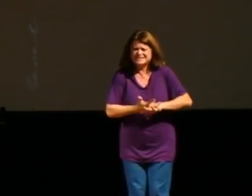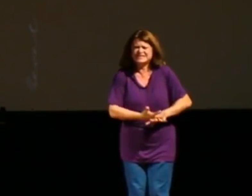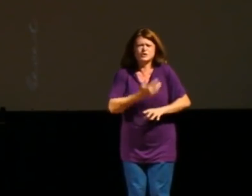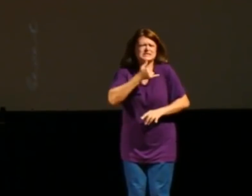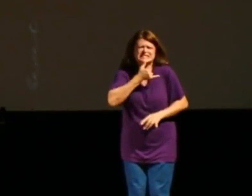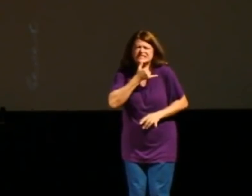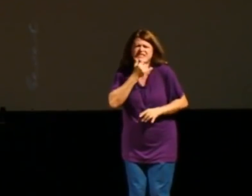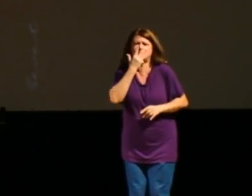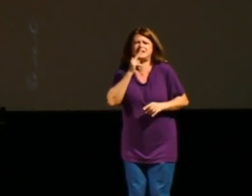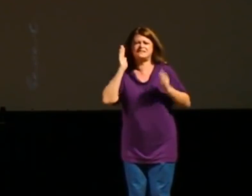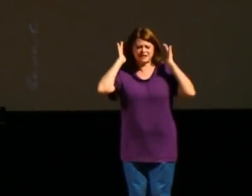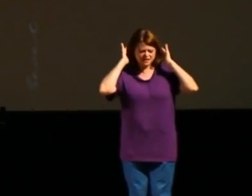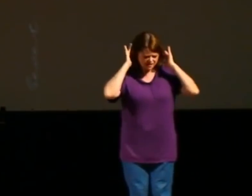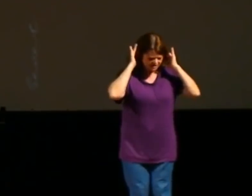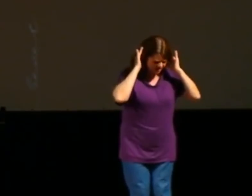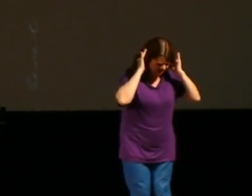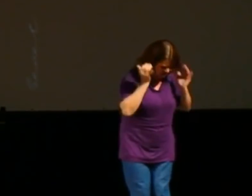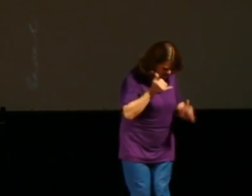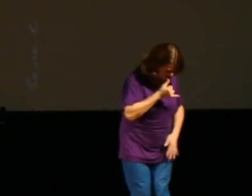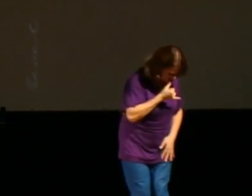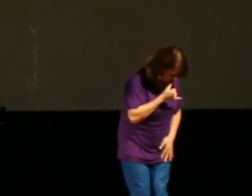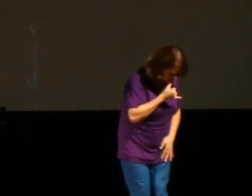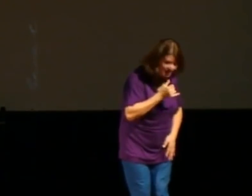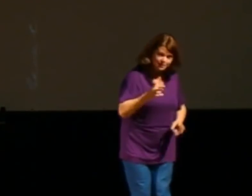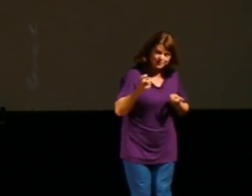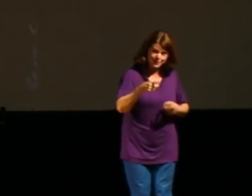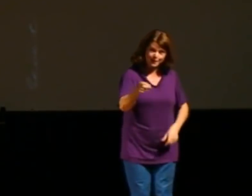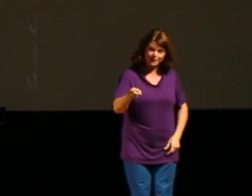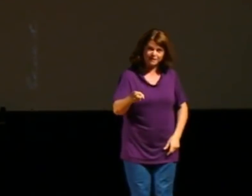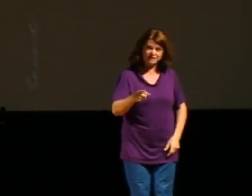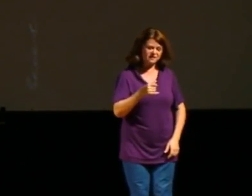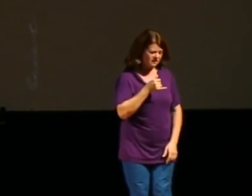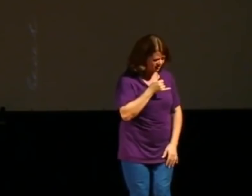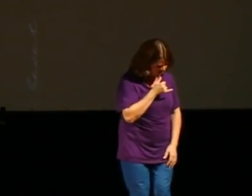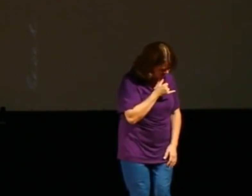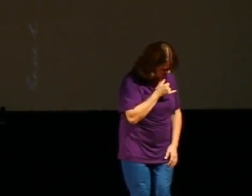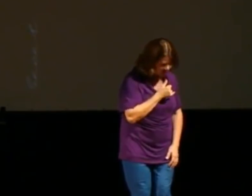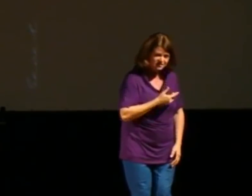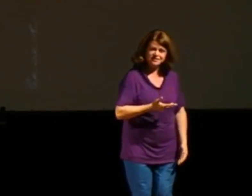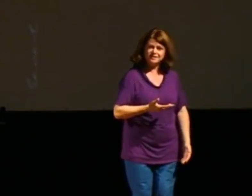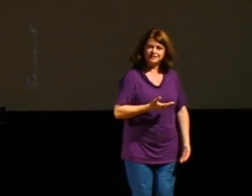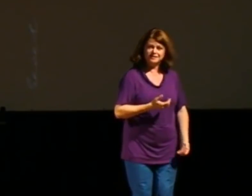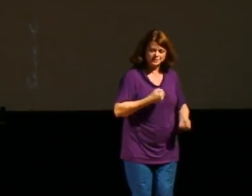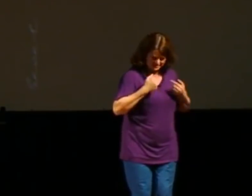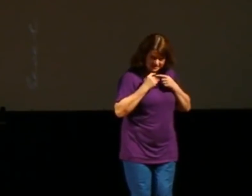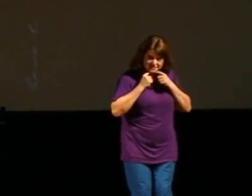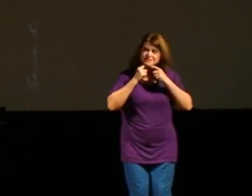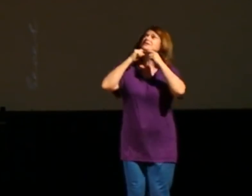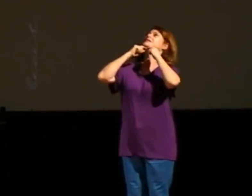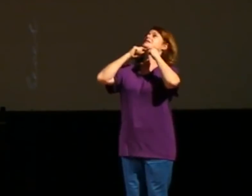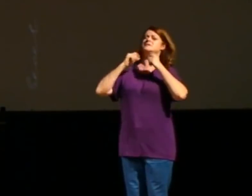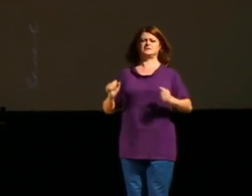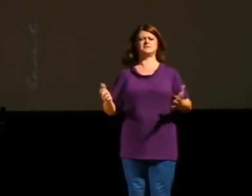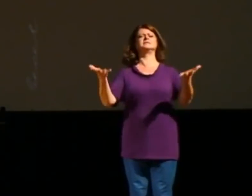você olha. O medo te prende no passado. Eu tenho medo, eu já sofri, eu não quero mais isso.